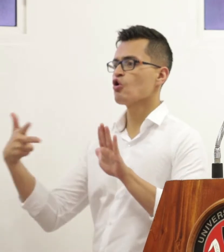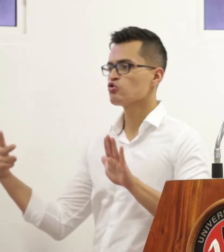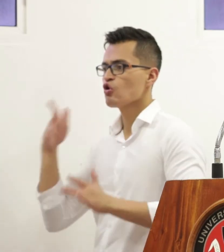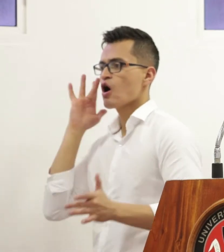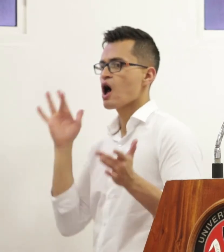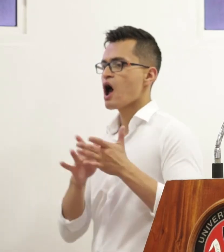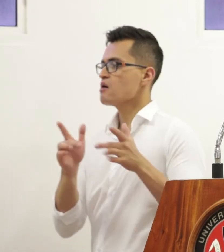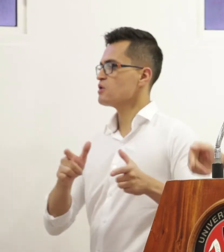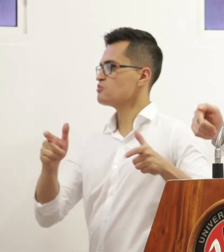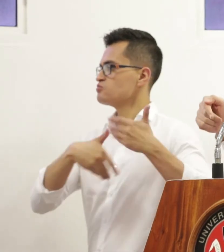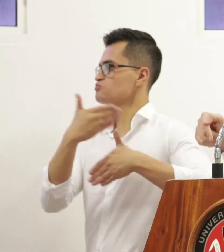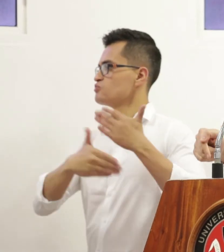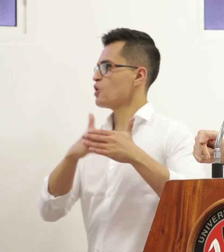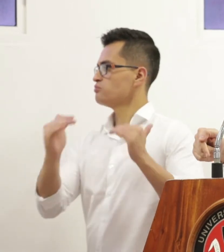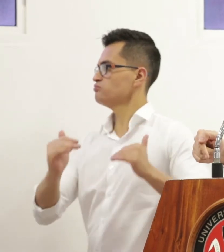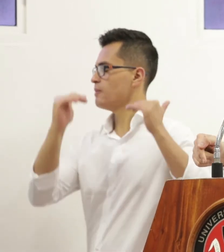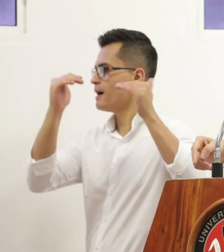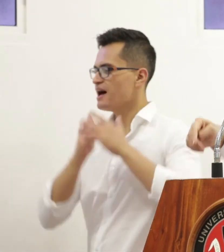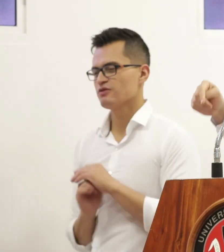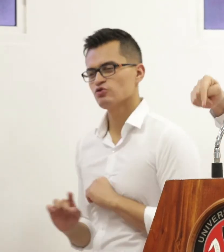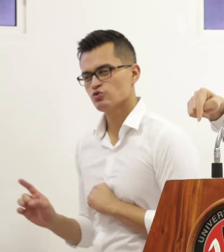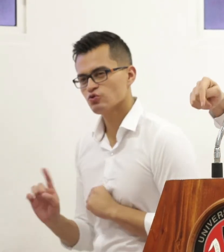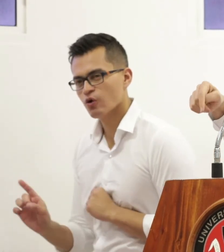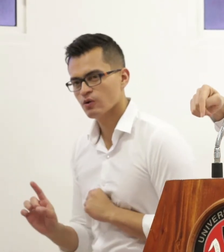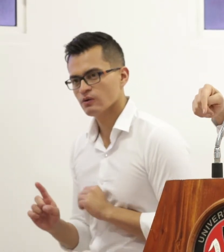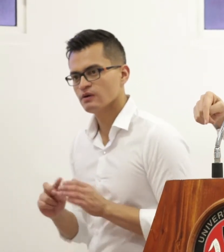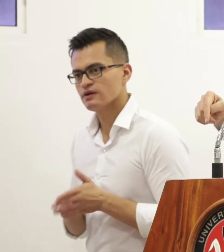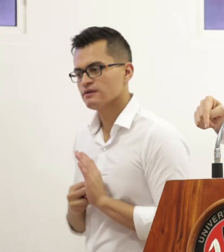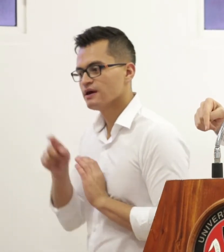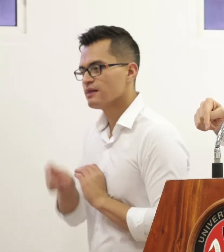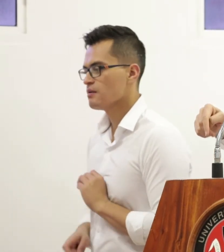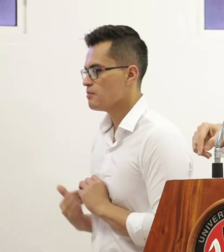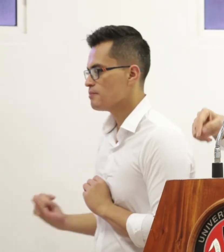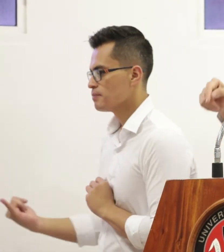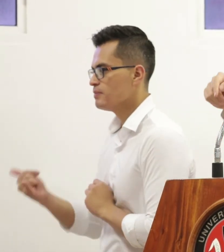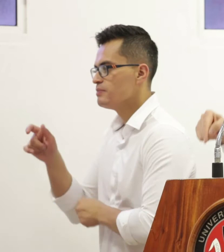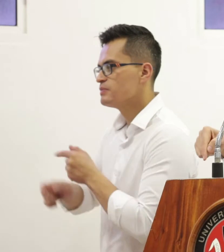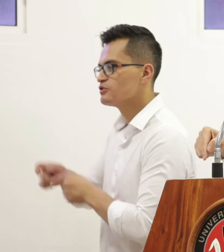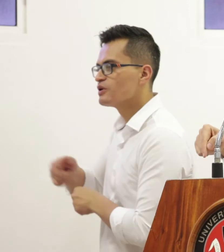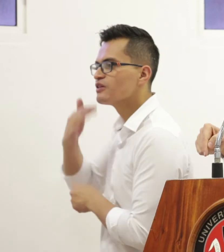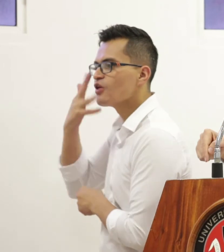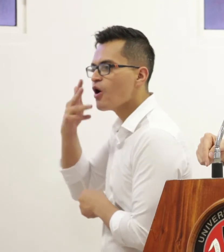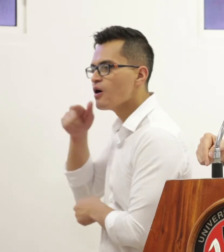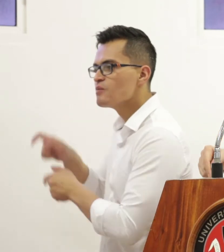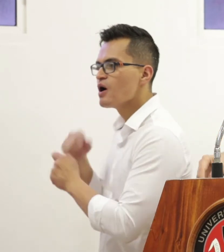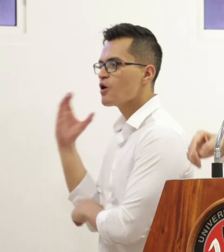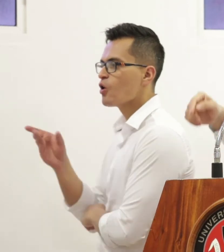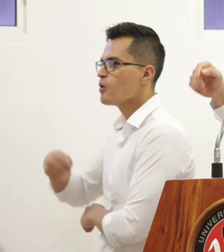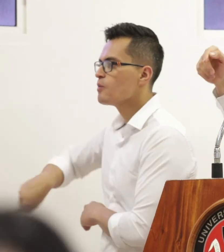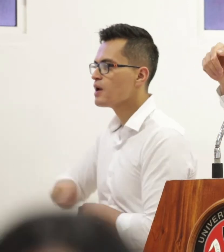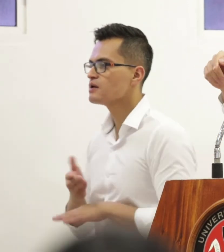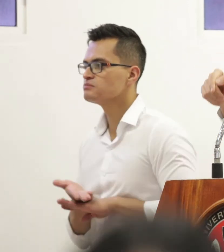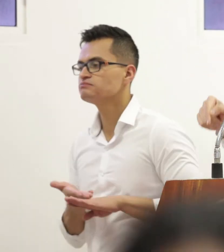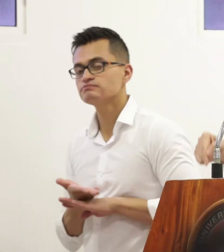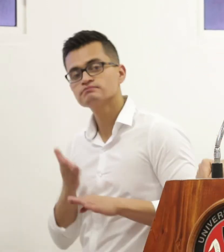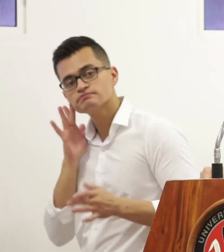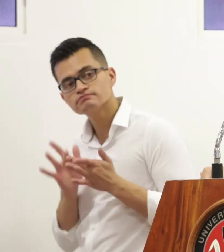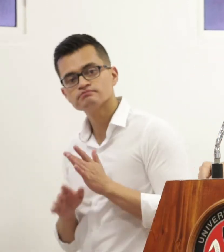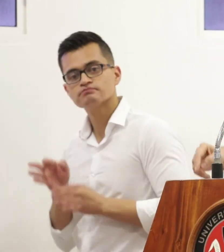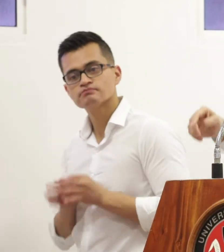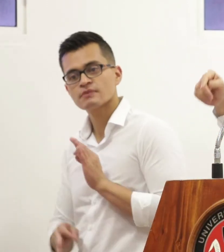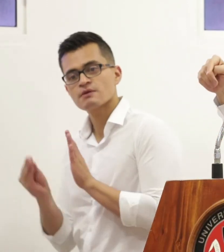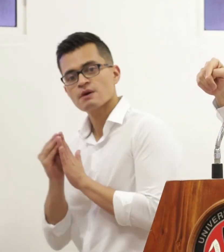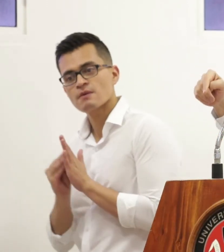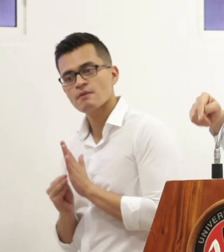de las Cortes, porque lo que sigue faltando es lo que el colombiano promedio está reclamando a nivel de la justicia